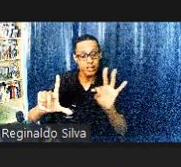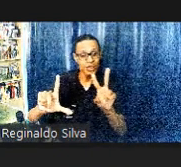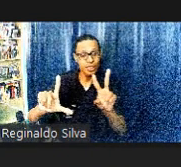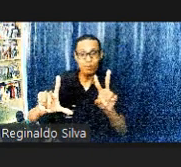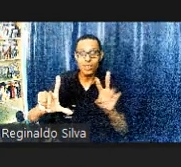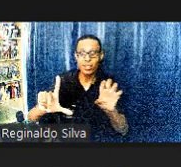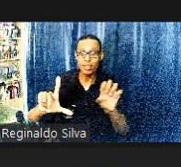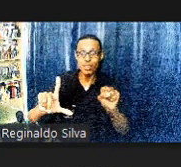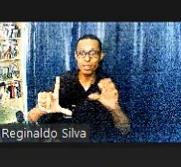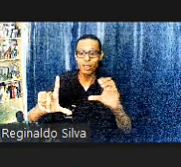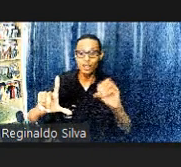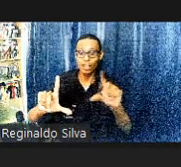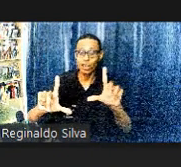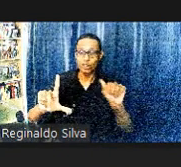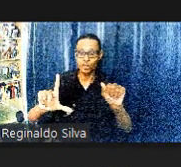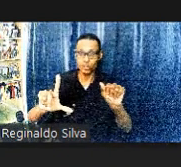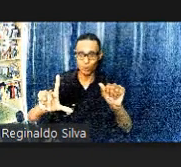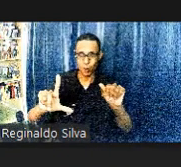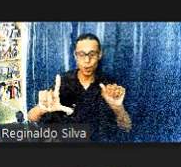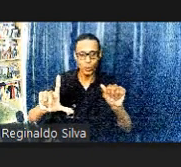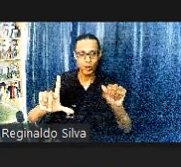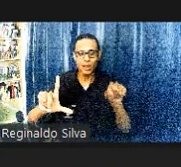falando